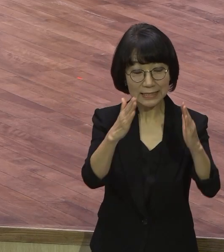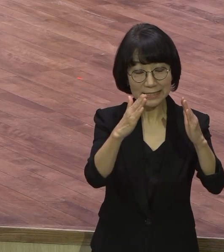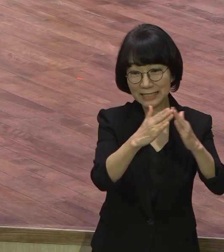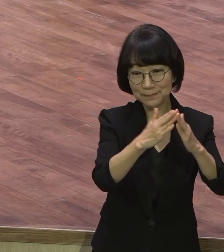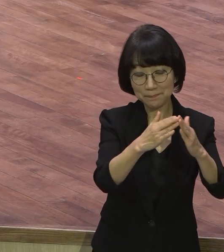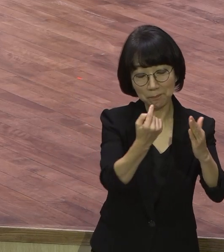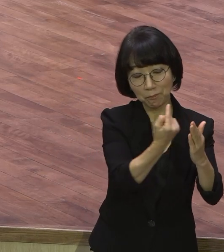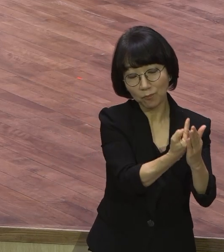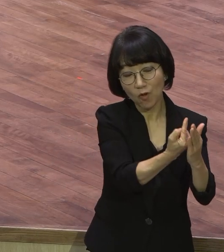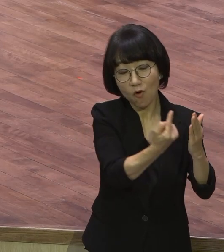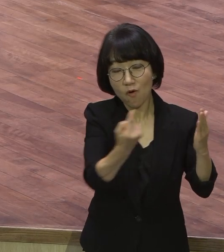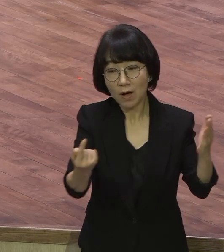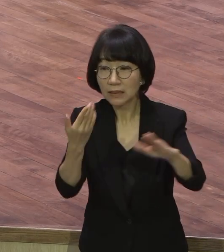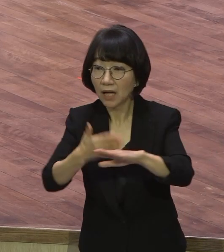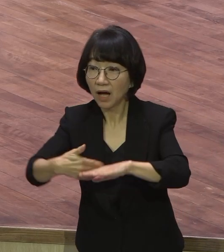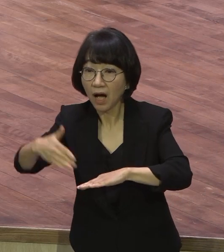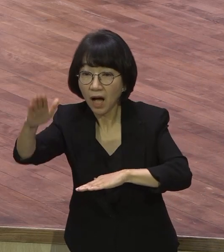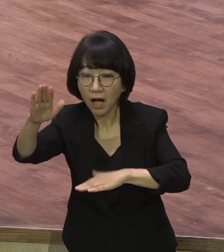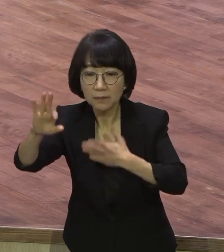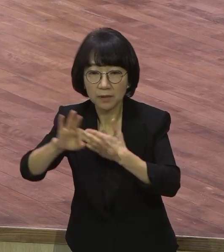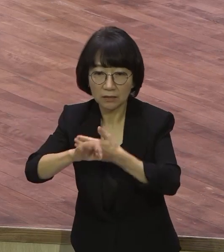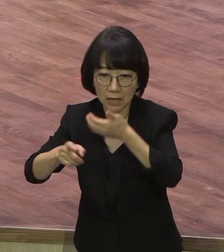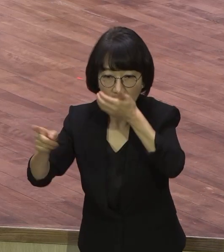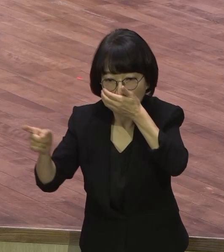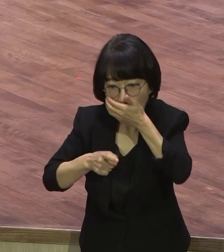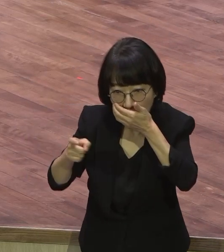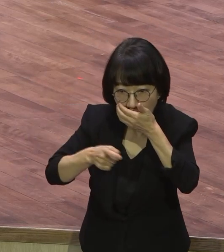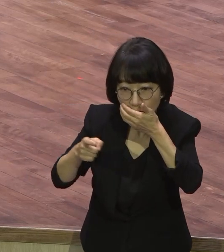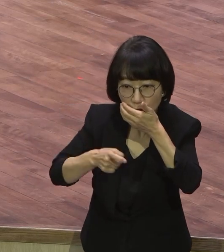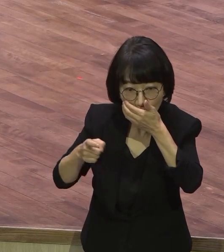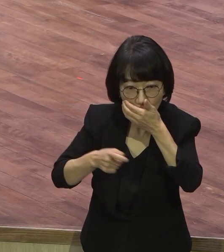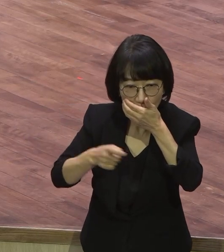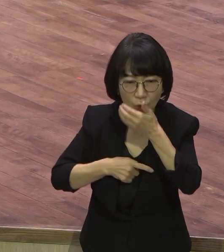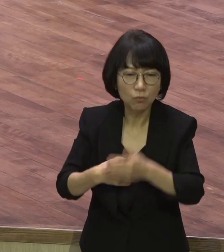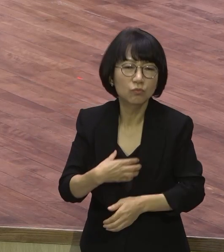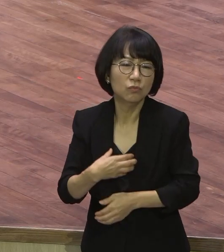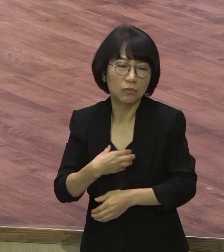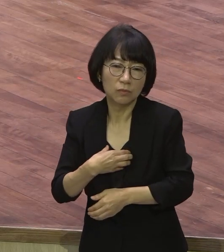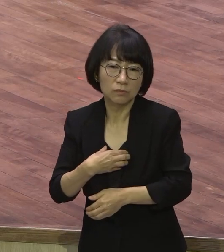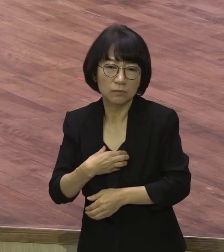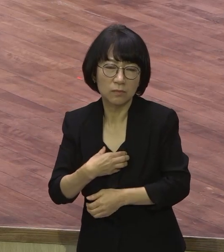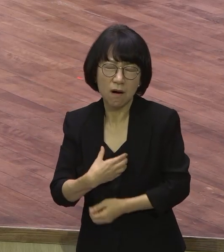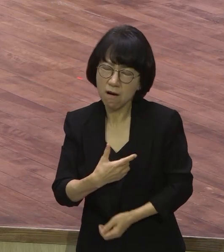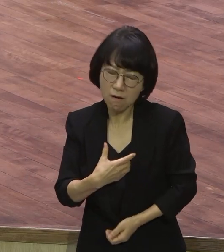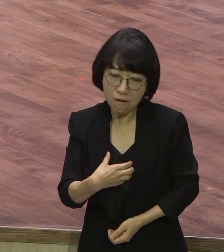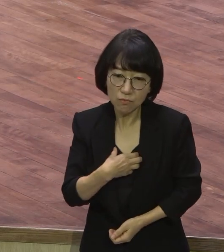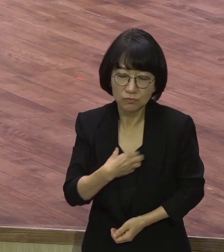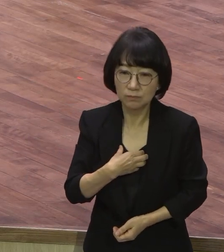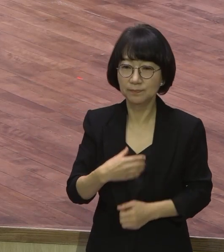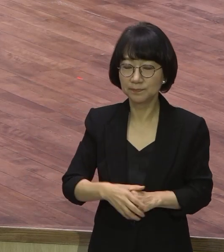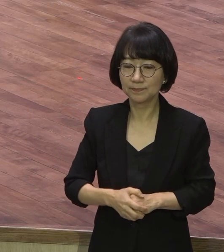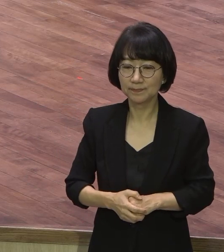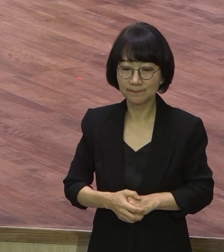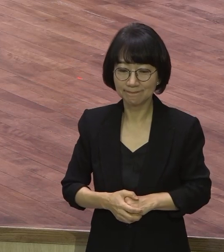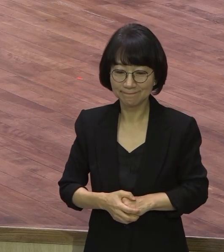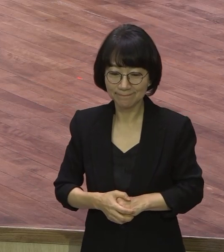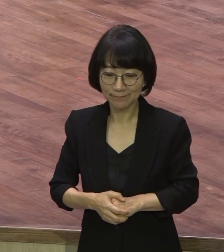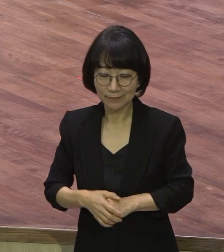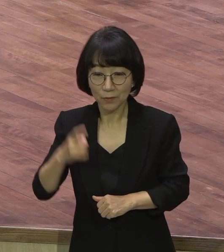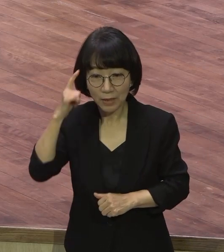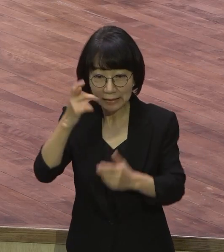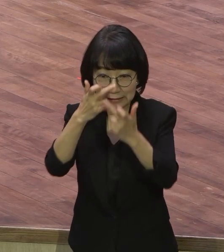여행을 한다는 강도 굉장히 위험했습니다. 왜냐하면 전부 다